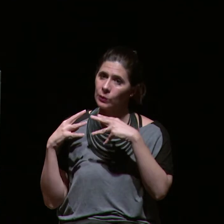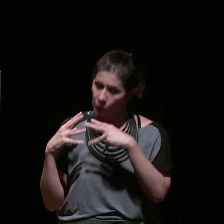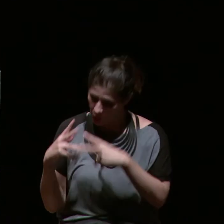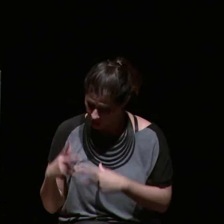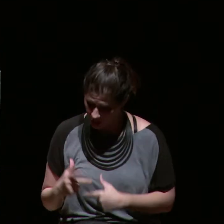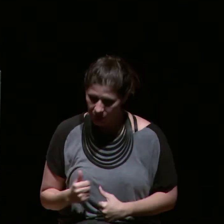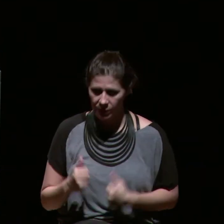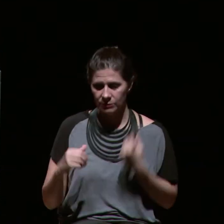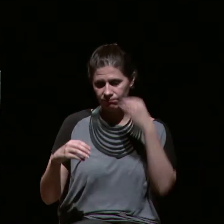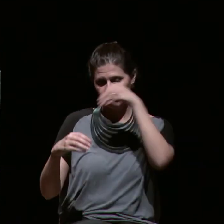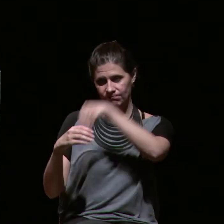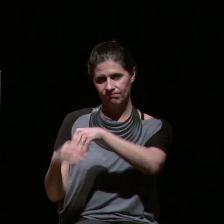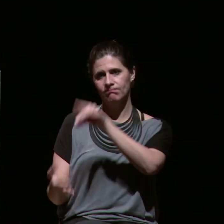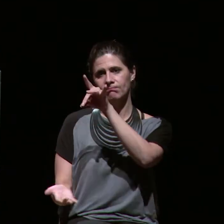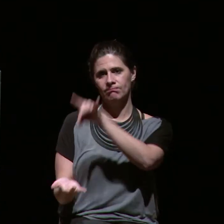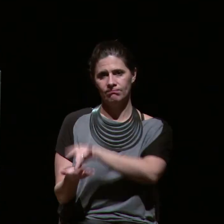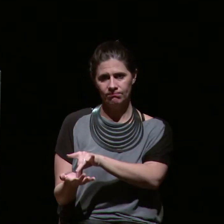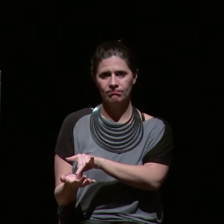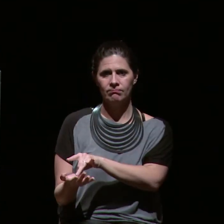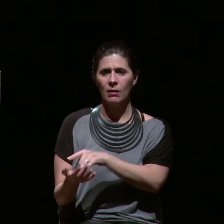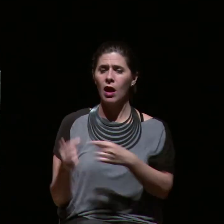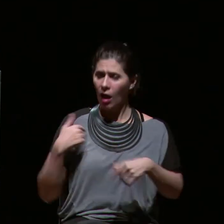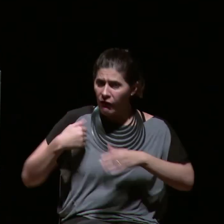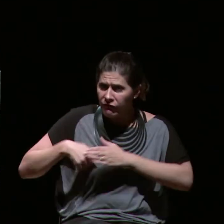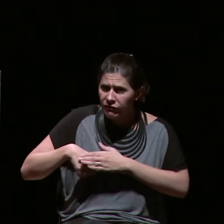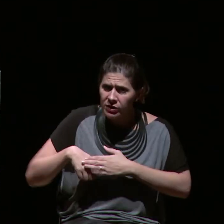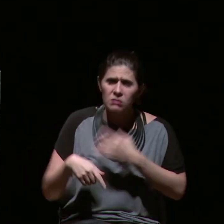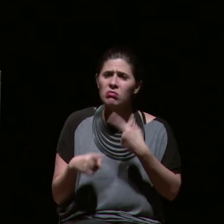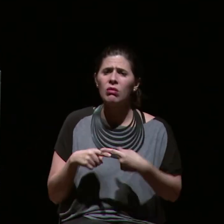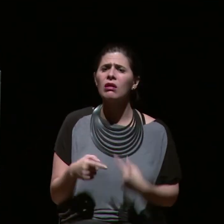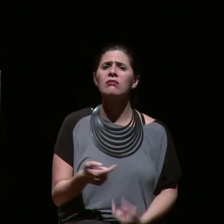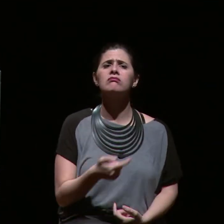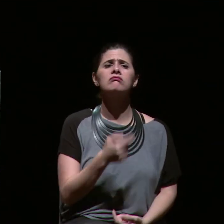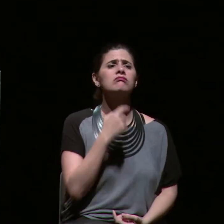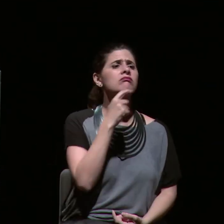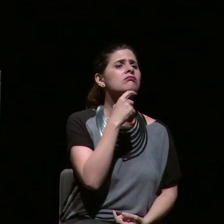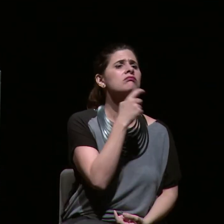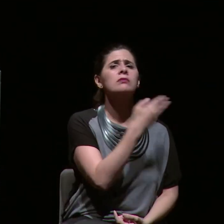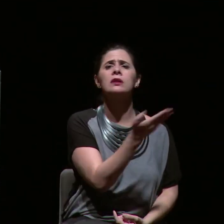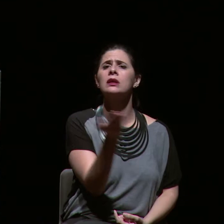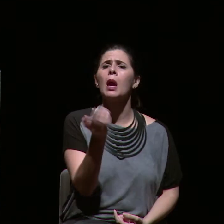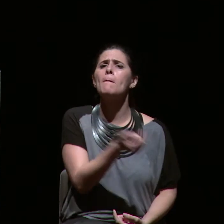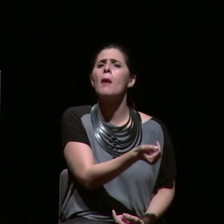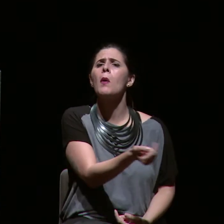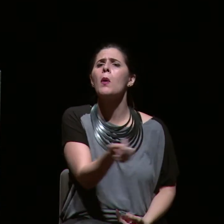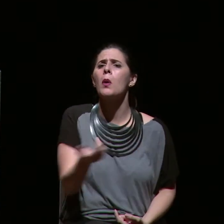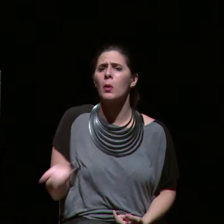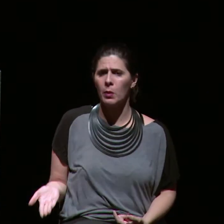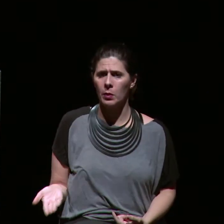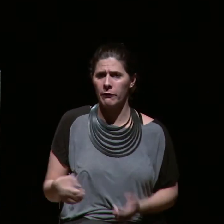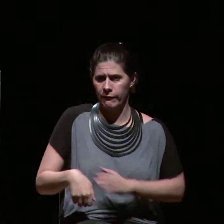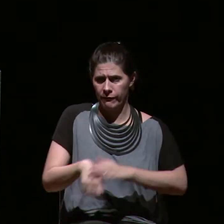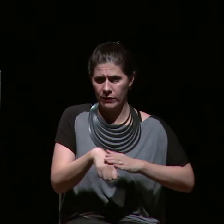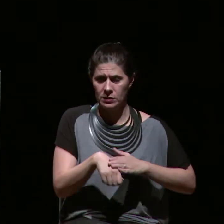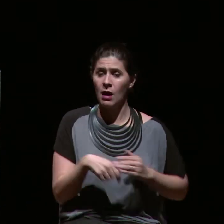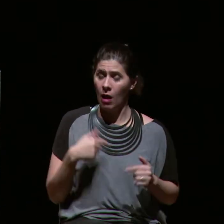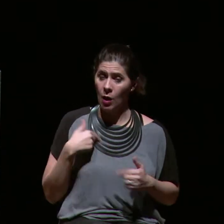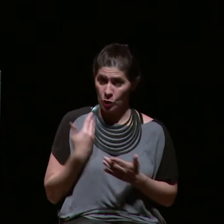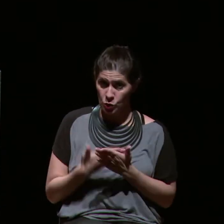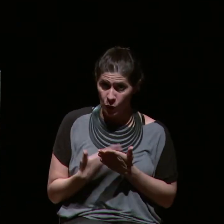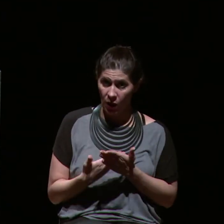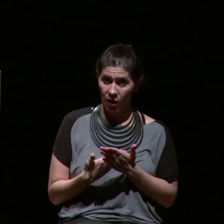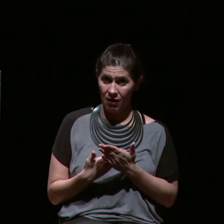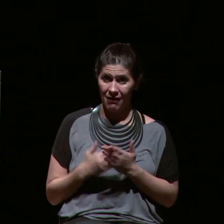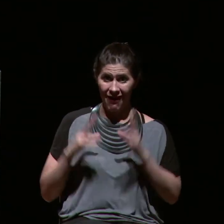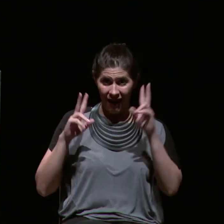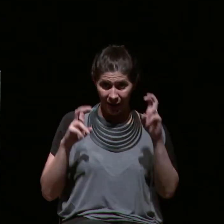verdadeiro. O fiz só porque ninguém ou muito poucos o fizeram. Se estudei um ou outro assunto afro, foi ou bem por querer